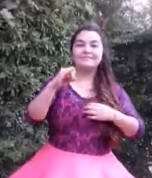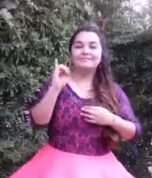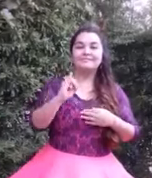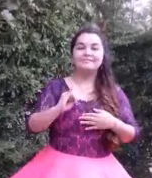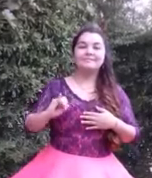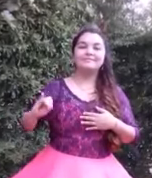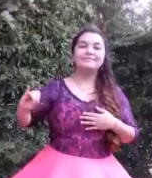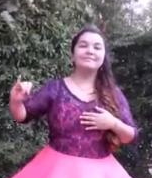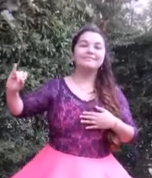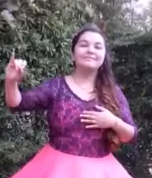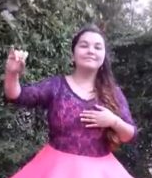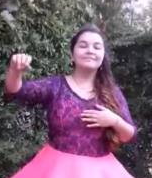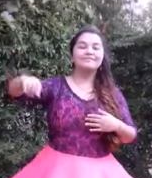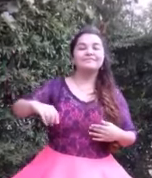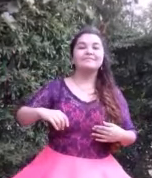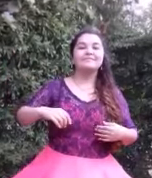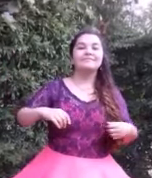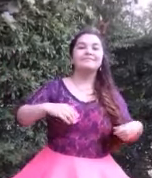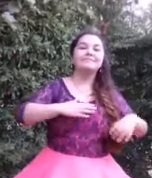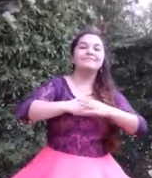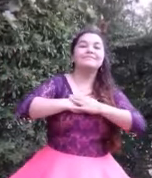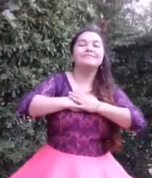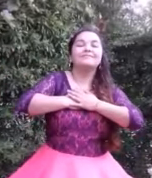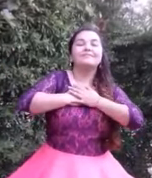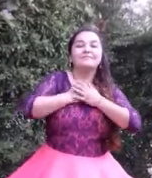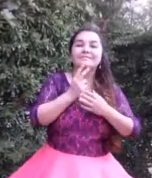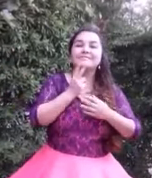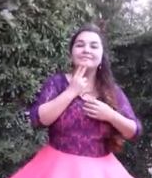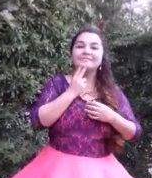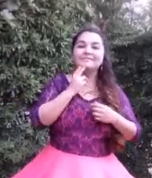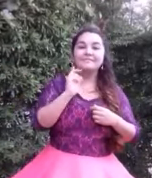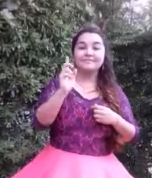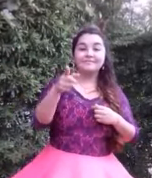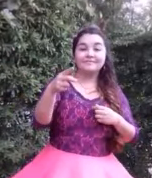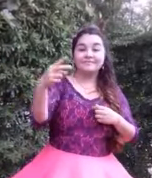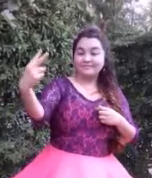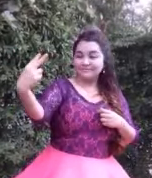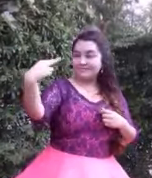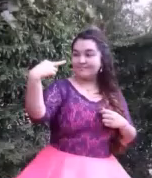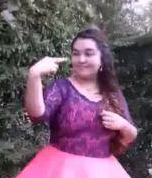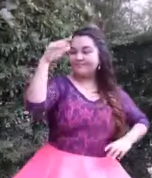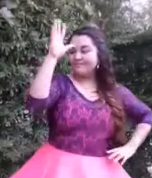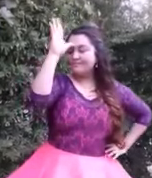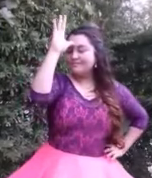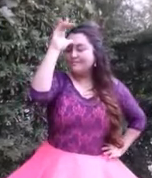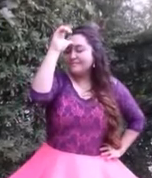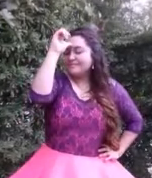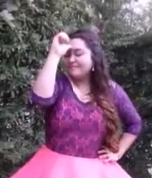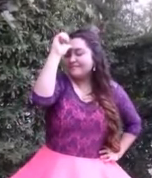vez Ay vida, tu mirada me enloquece